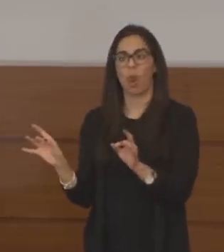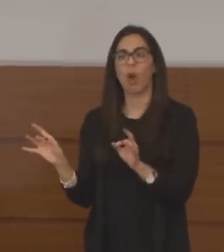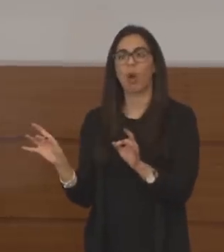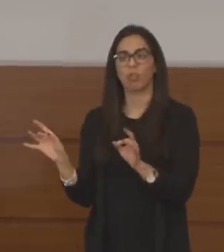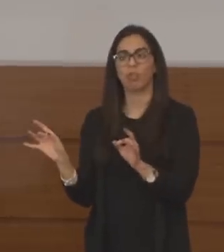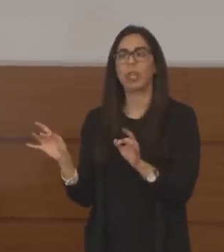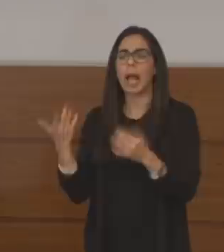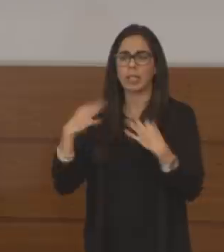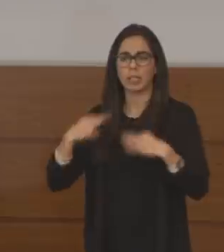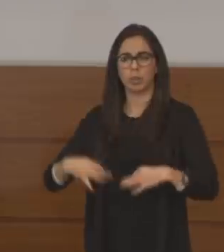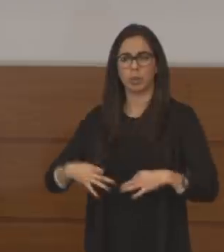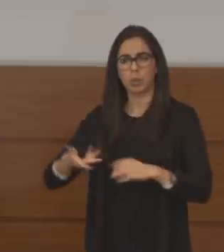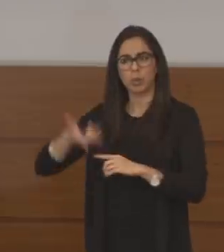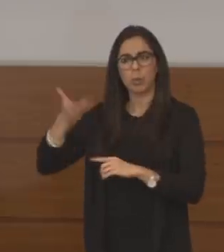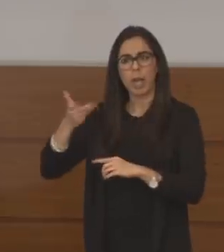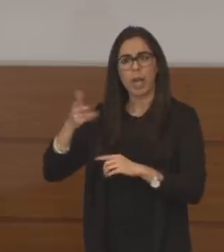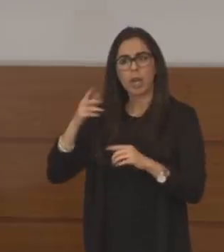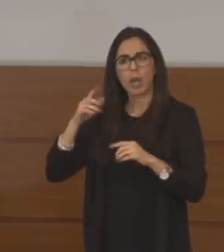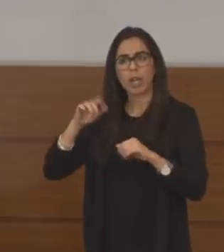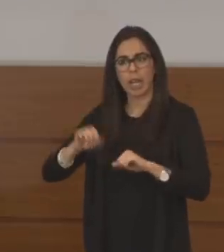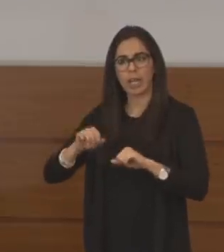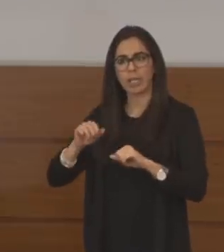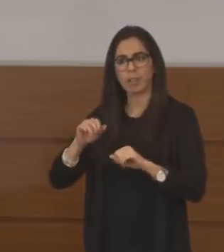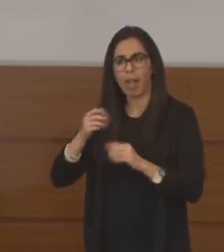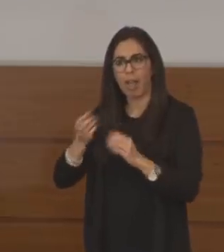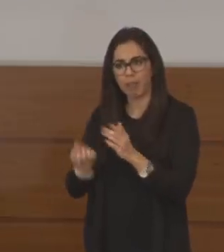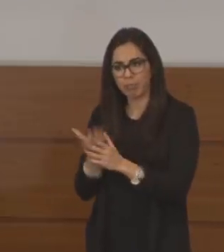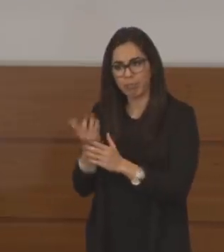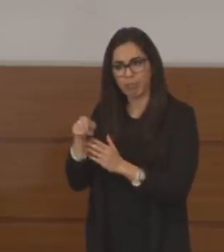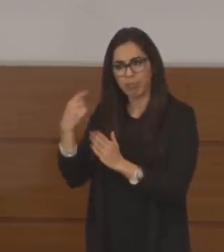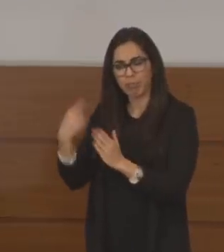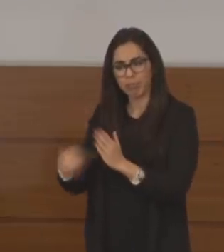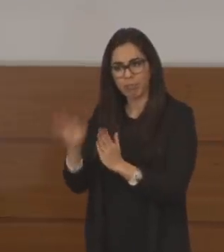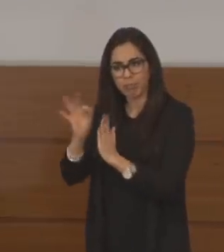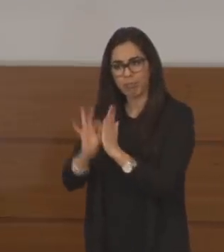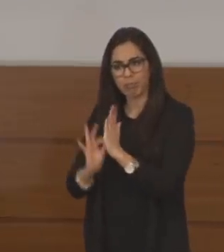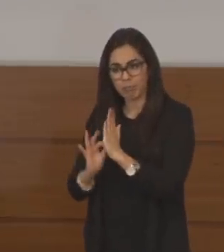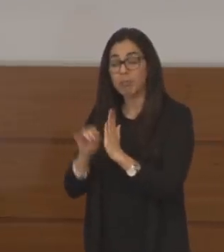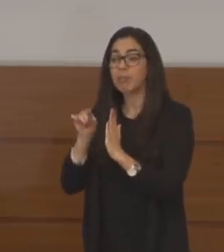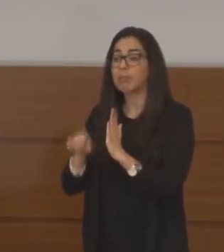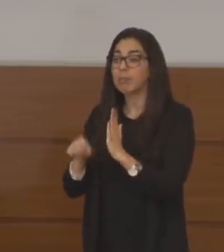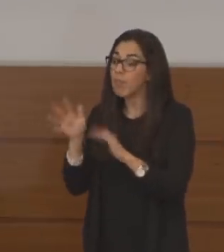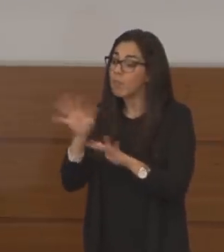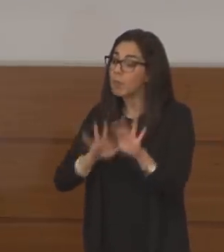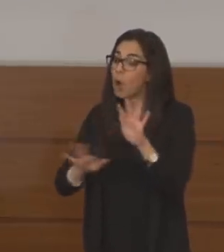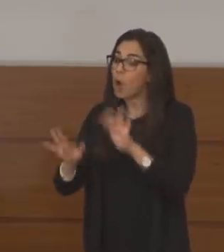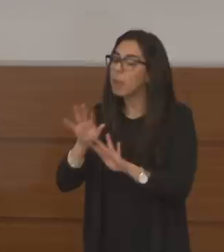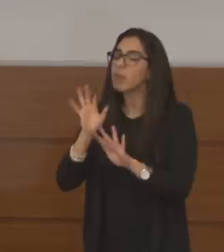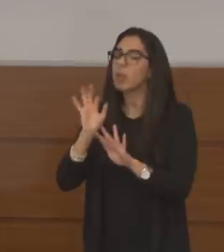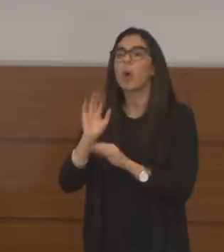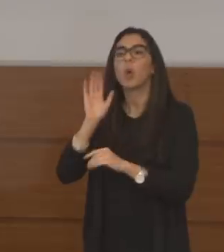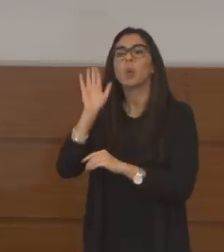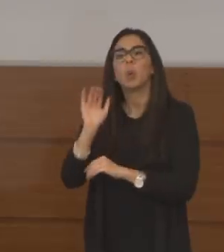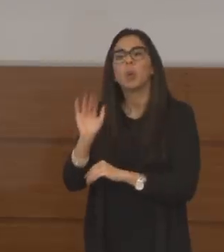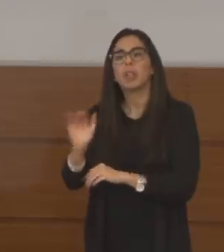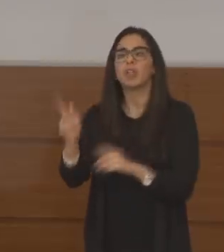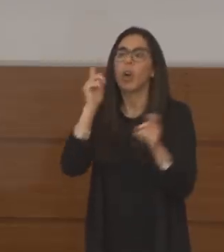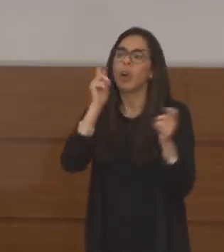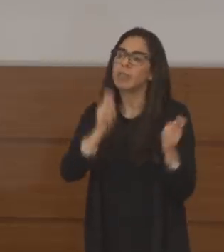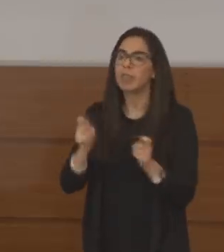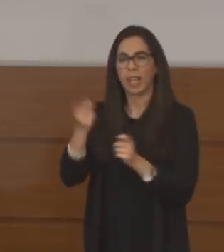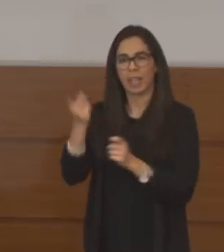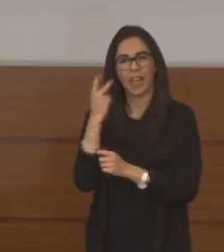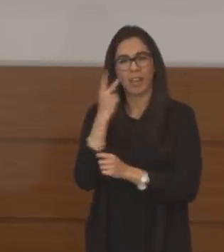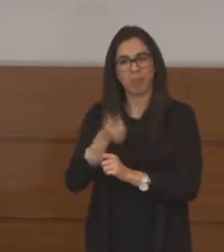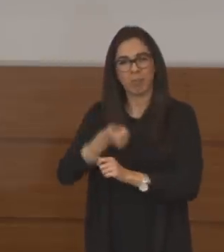dall'istituto superiore di sanità questa informazione si baserà su una infografica quotidiana la prima l'avete vista ieri